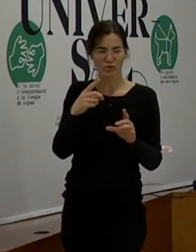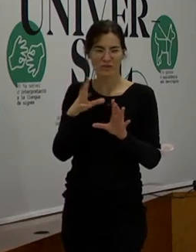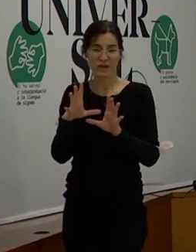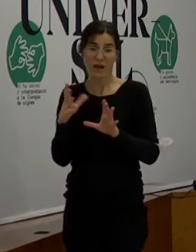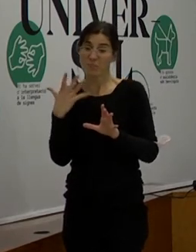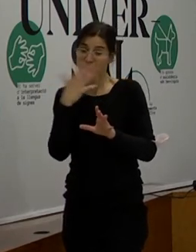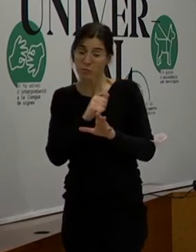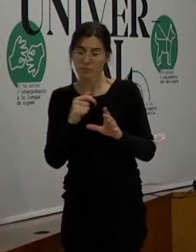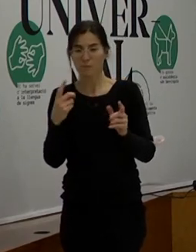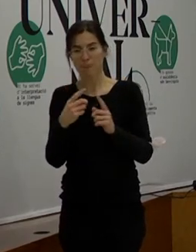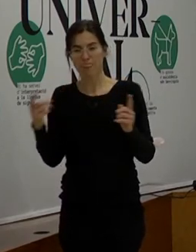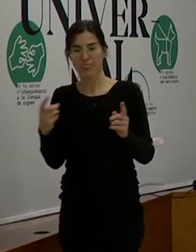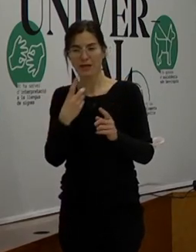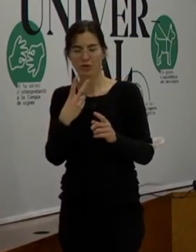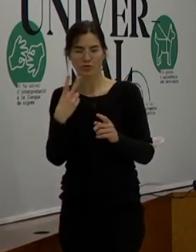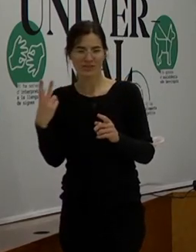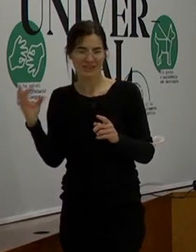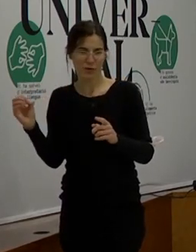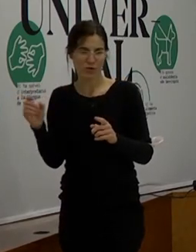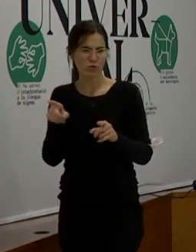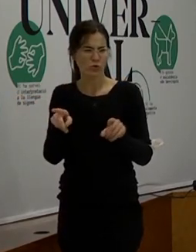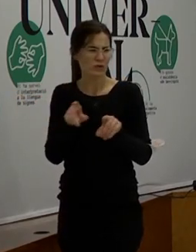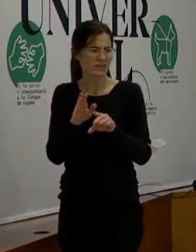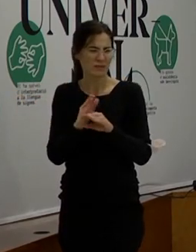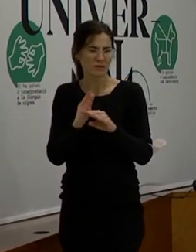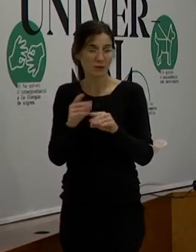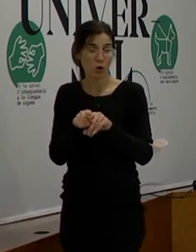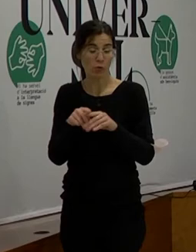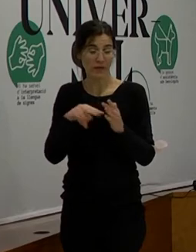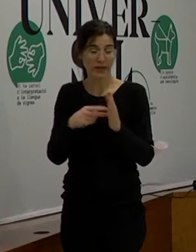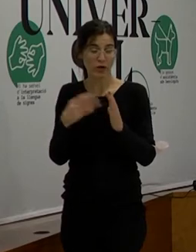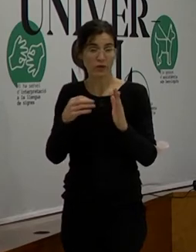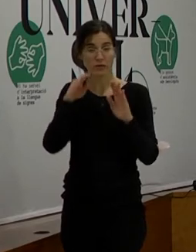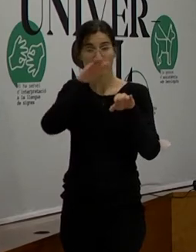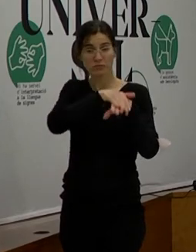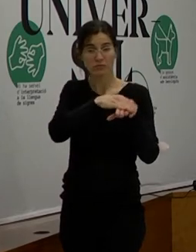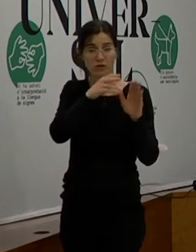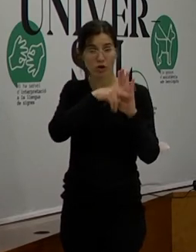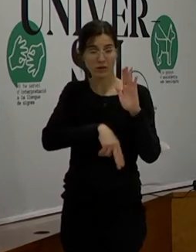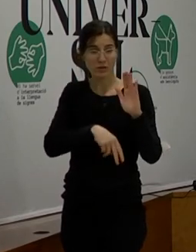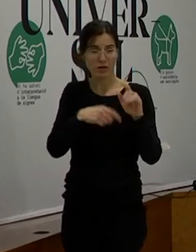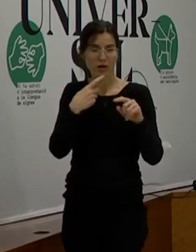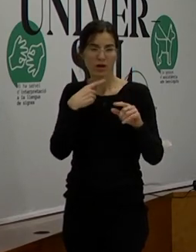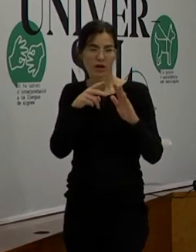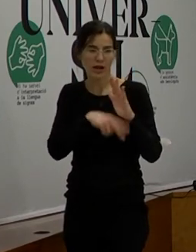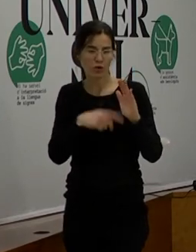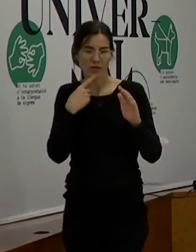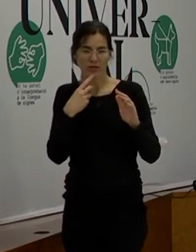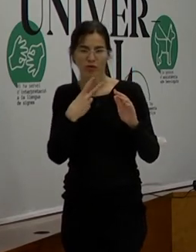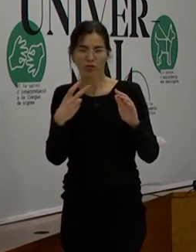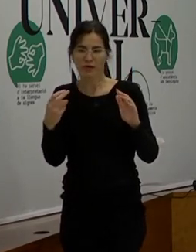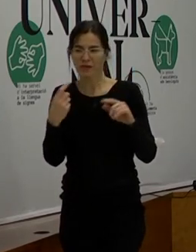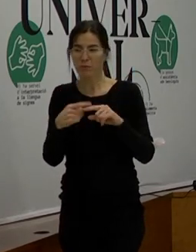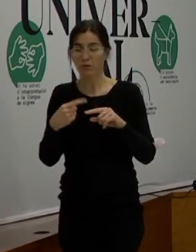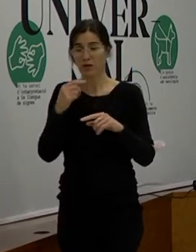puc, 210. Tú siempre, como técnico, vas a tener unas normativas. La norma diu 220, porque los españoles hemos crecido, ¿no? Bueno,